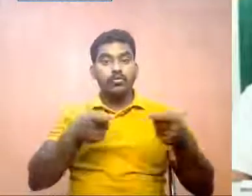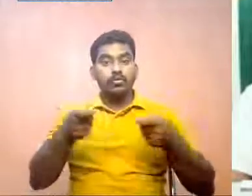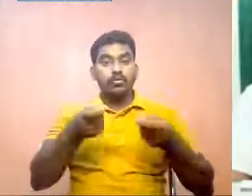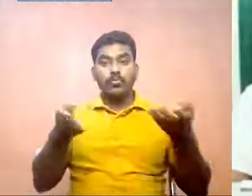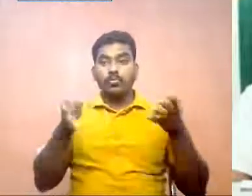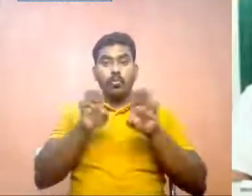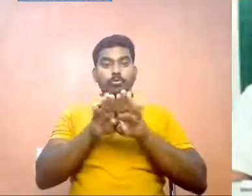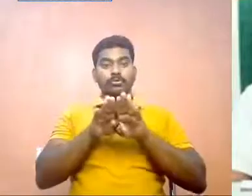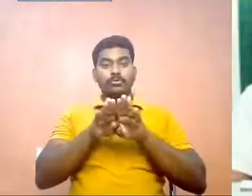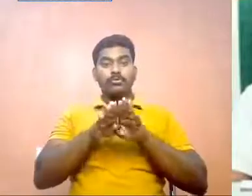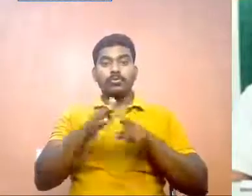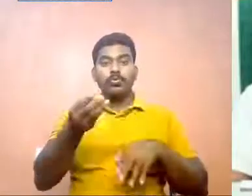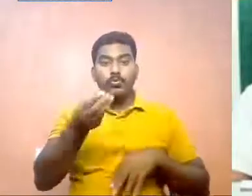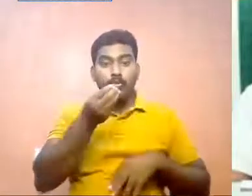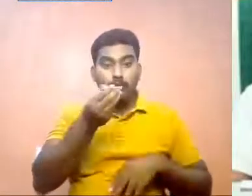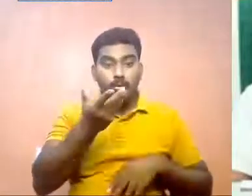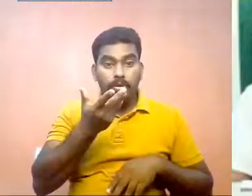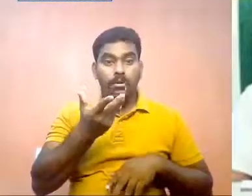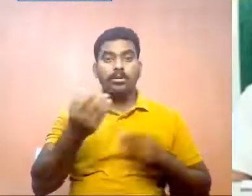കൊണ്ടുപോകുന്നതിന്